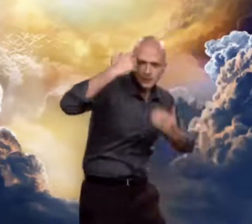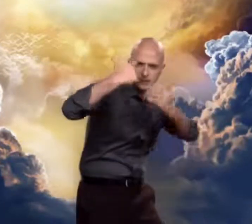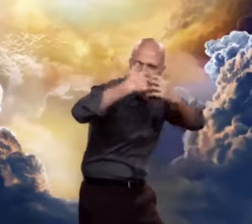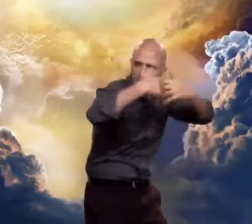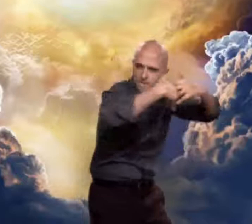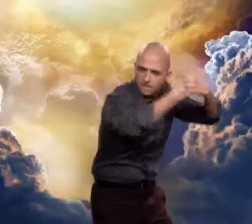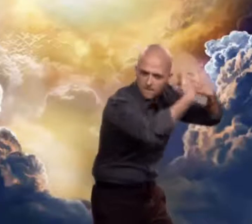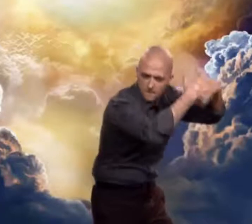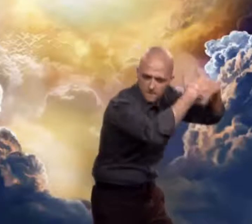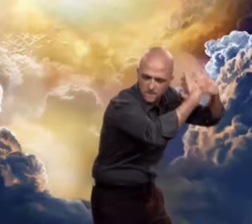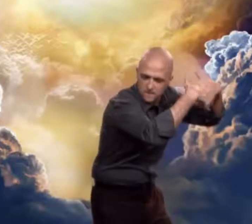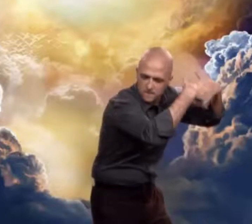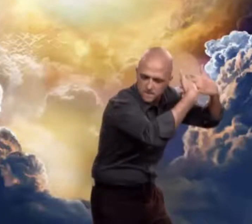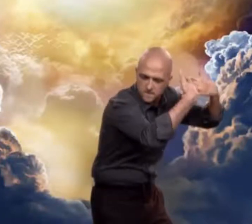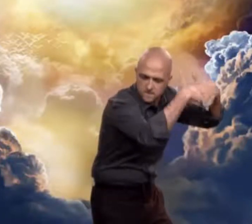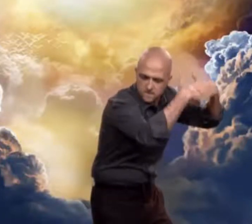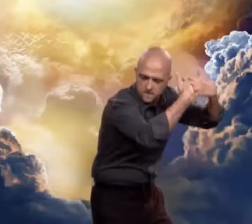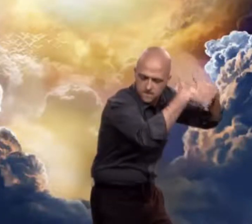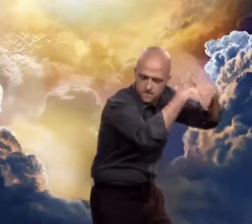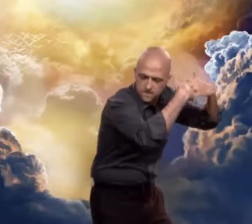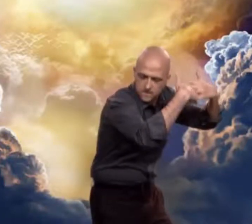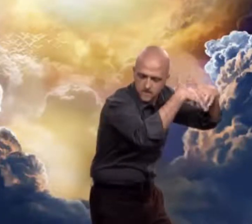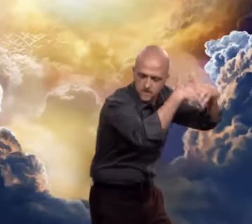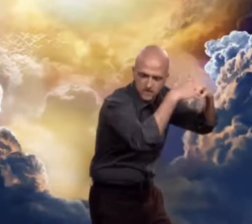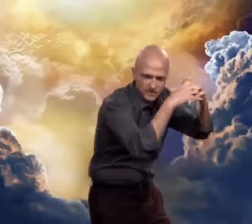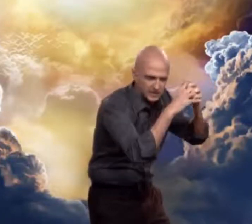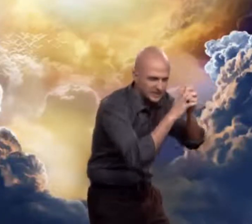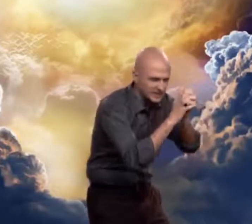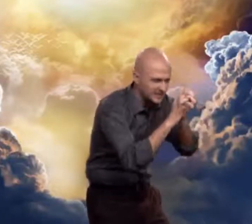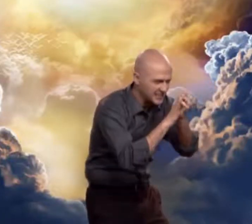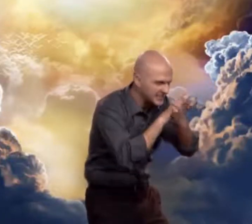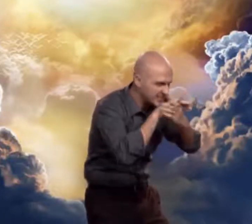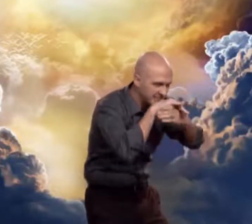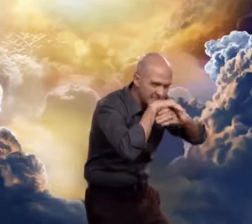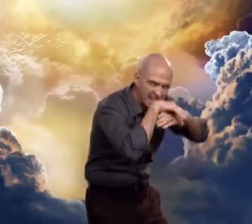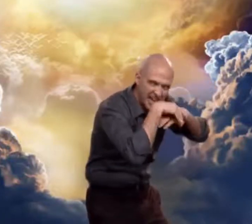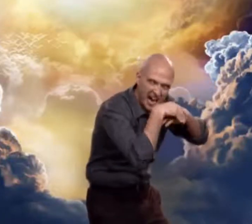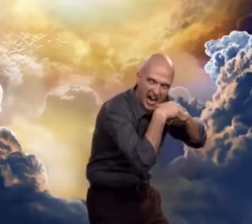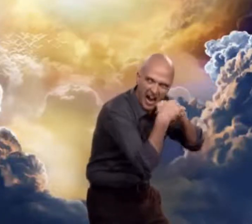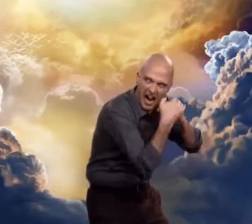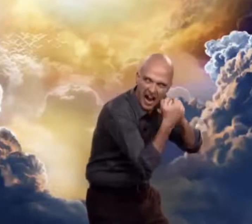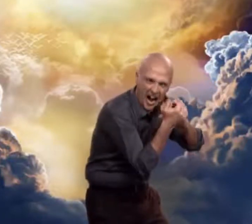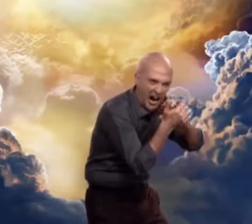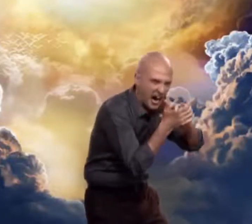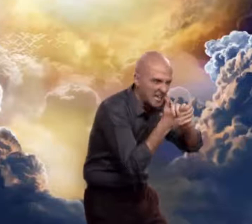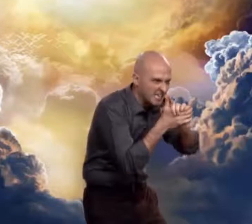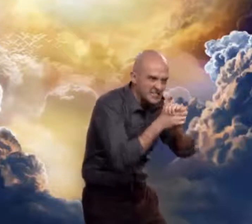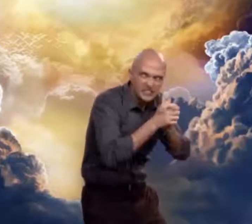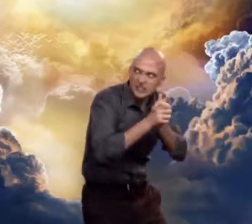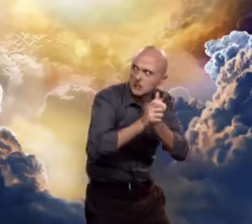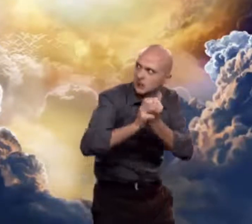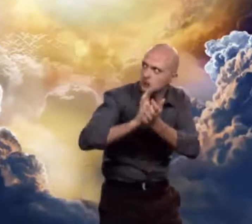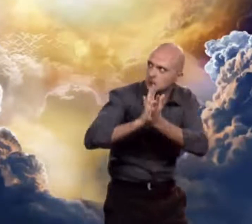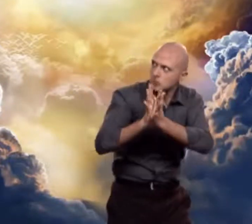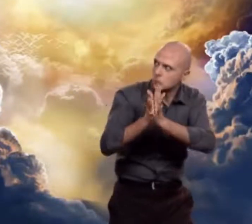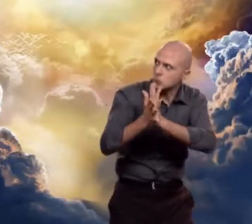de sua liberdade. Depois de interpretar de maneira equivocada as palavras de Cristo, passou à falsidade